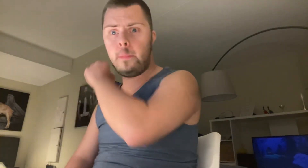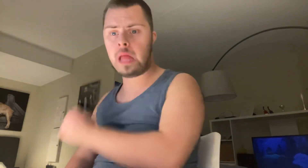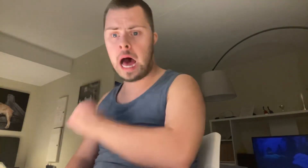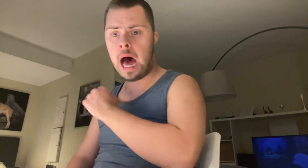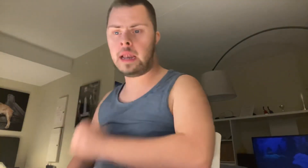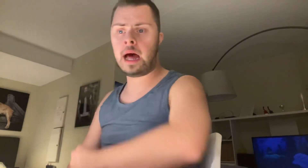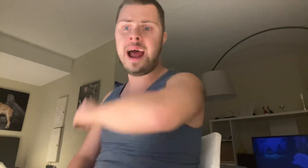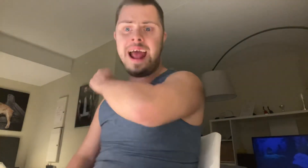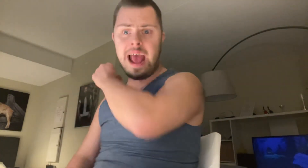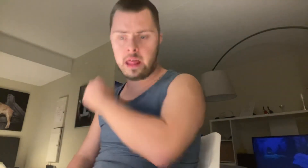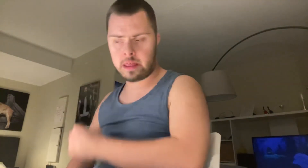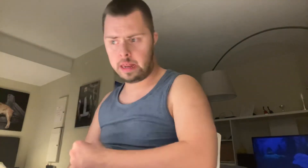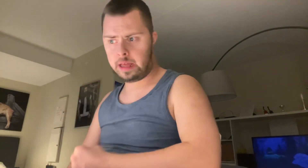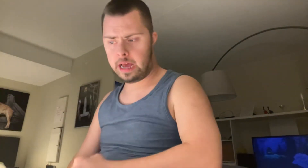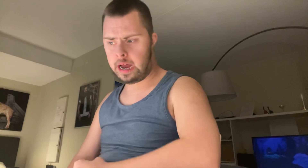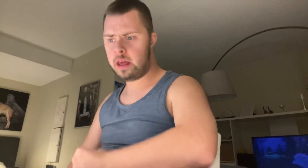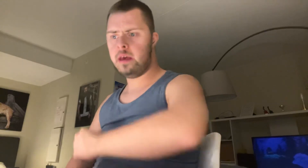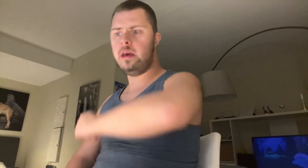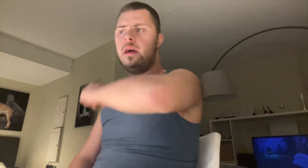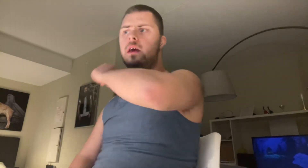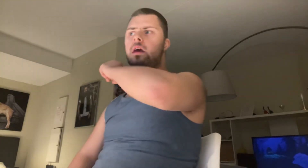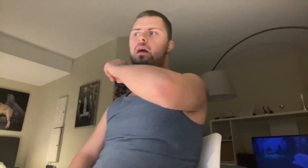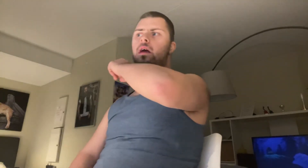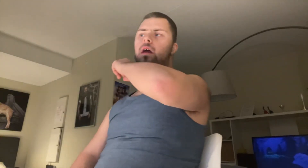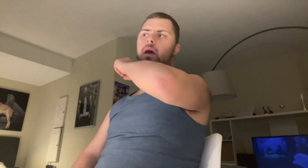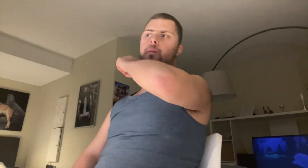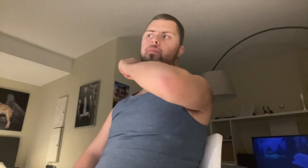Mina alla älsklingar,